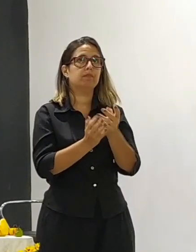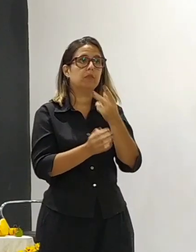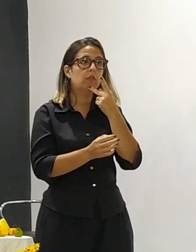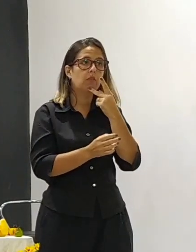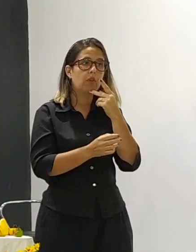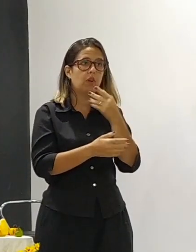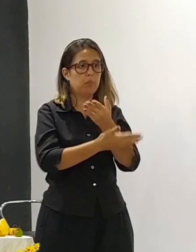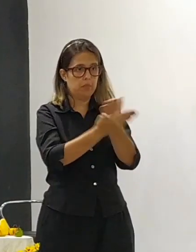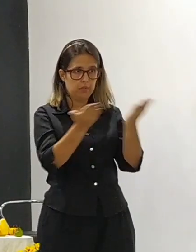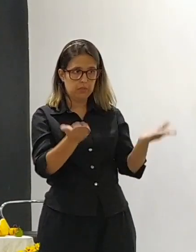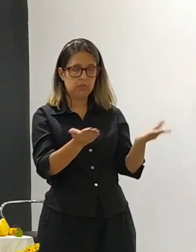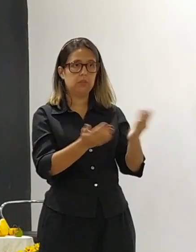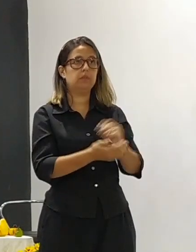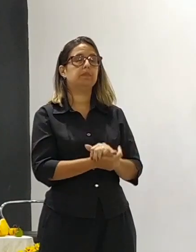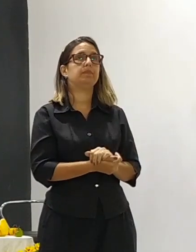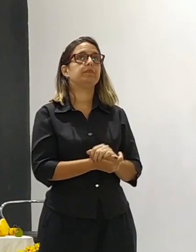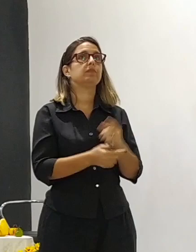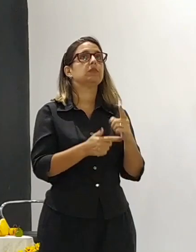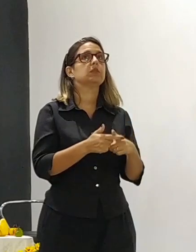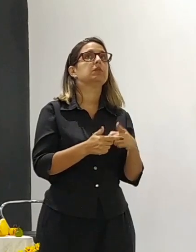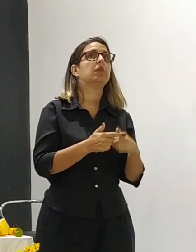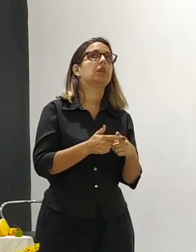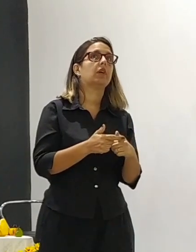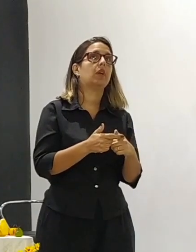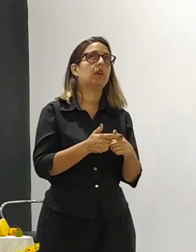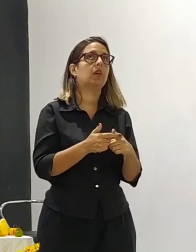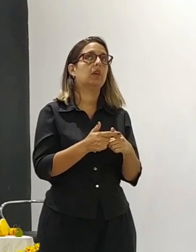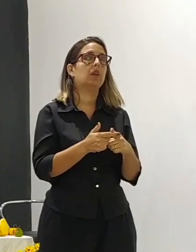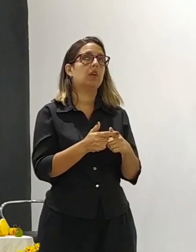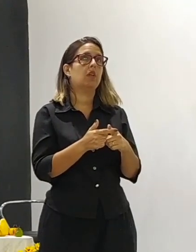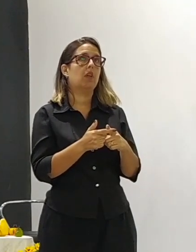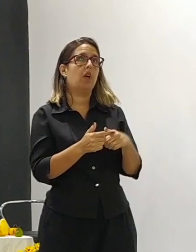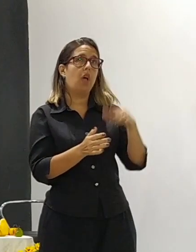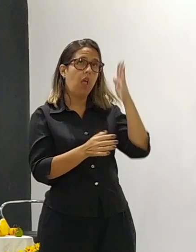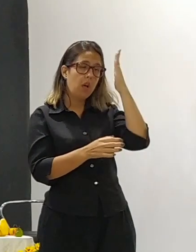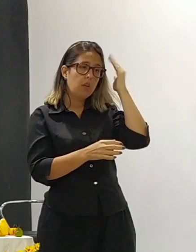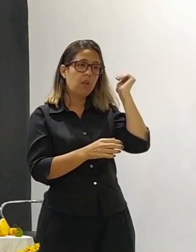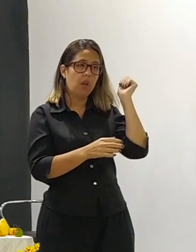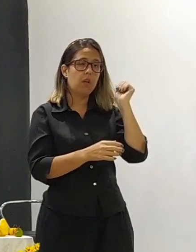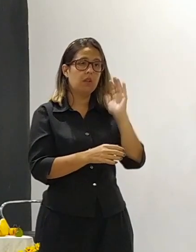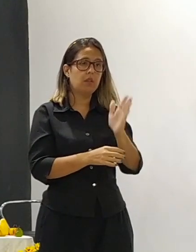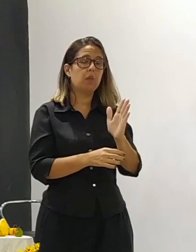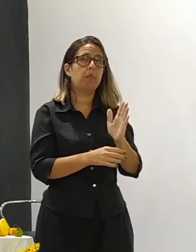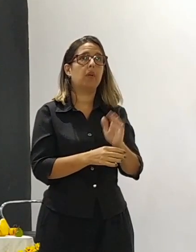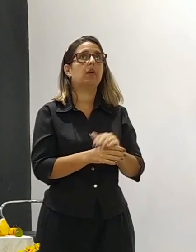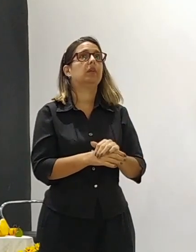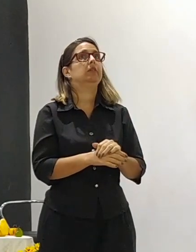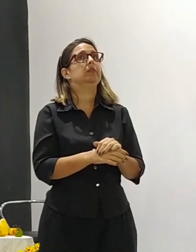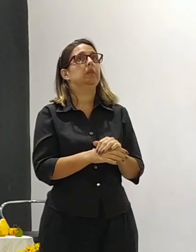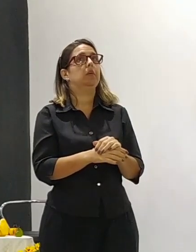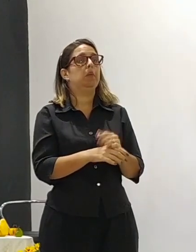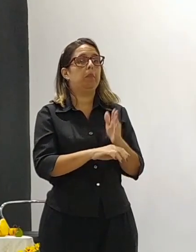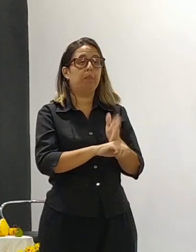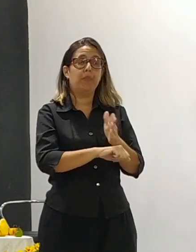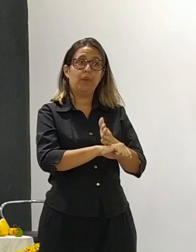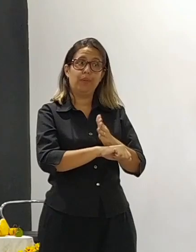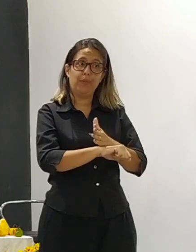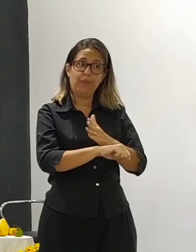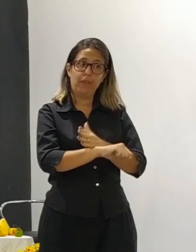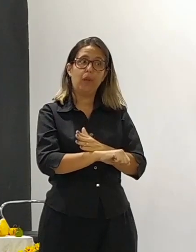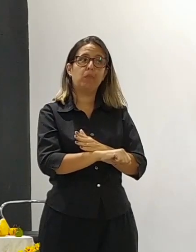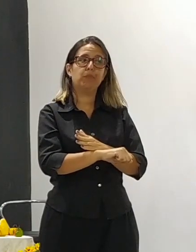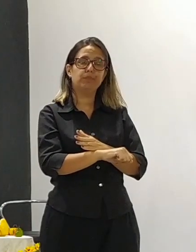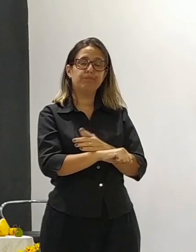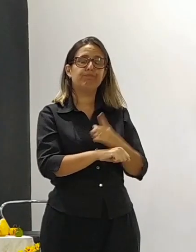para vocês, porque devemos já ser mestres pelo tempo. Tem gente que já está na igreja há